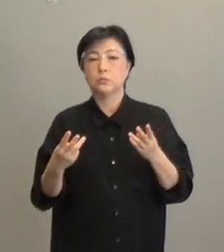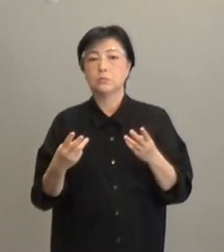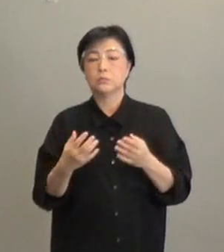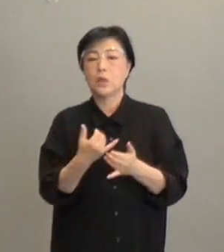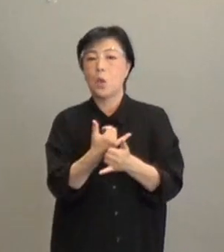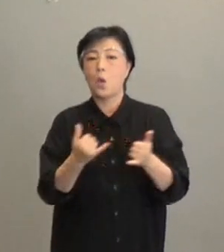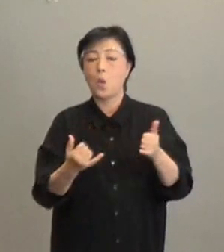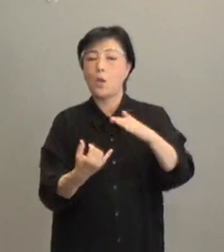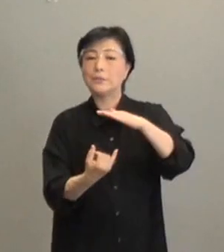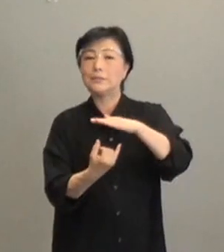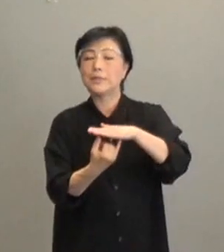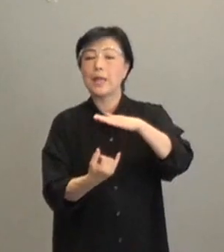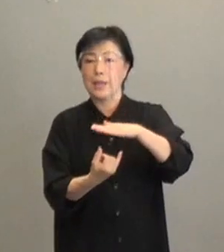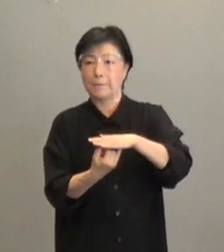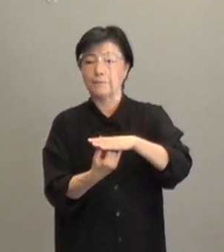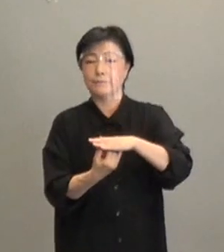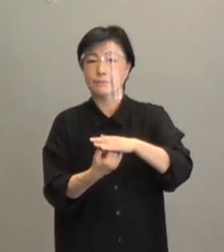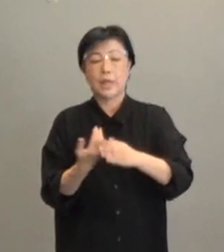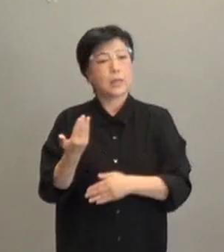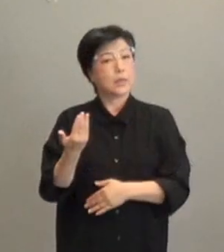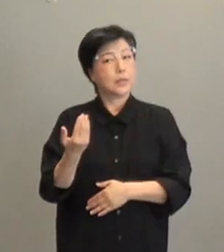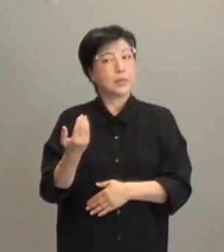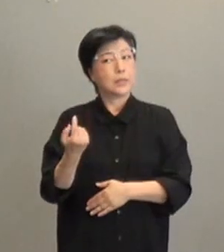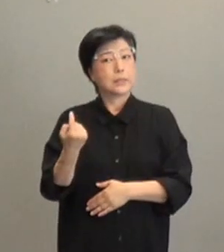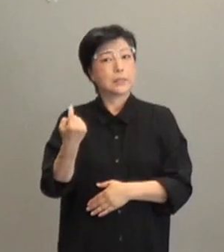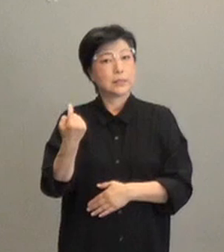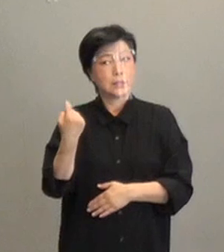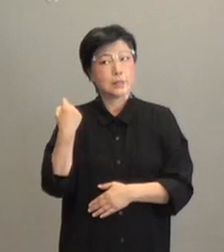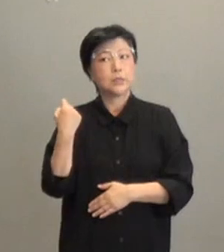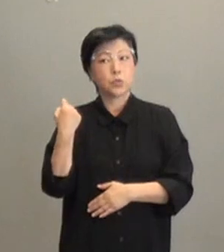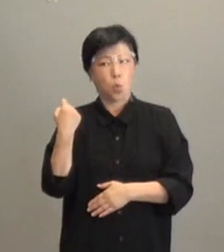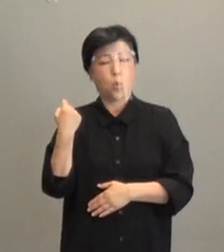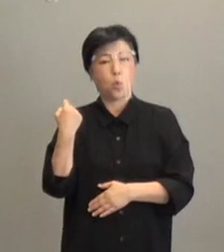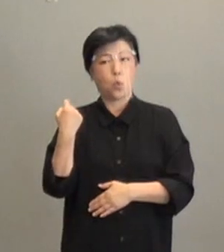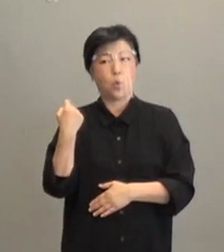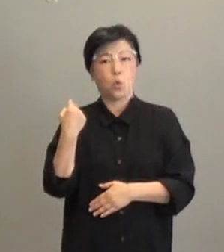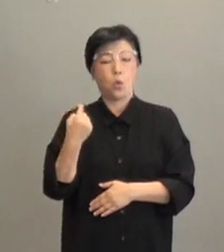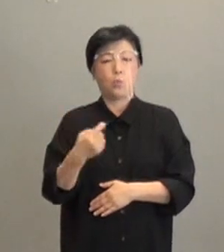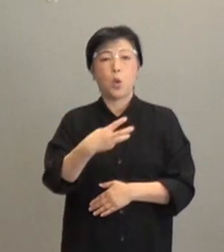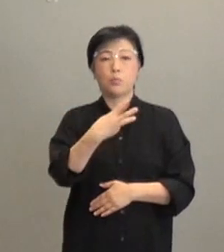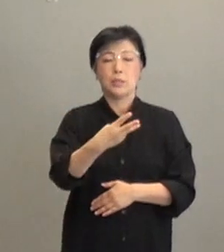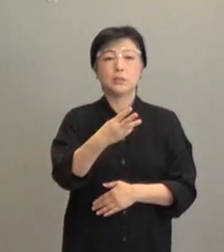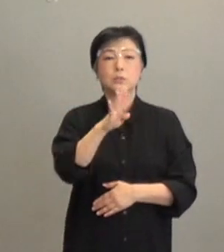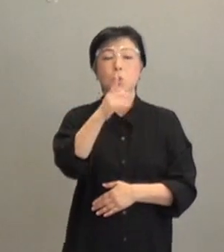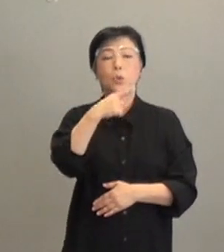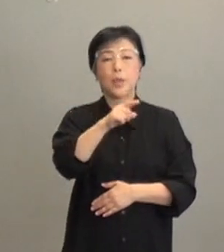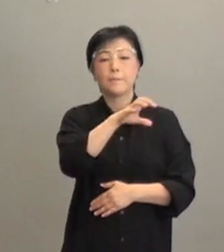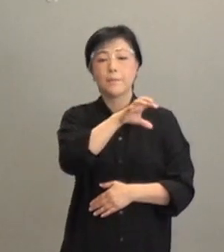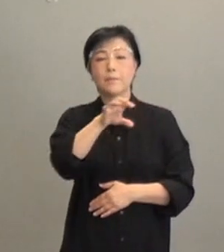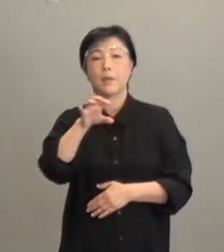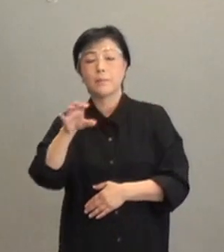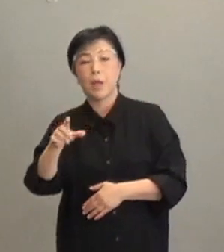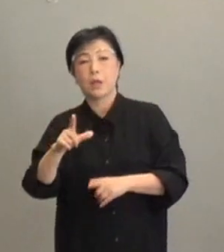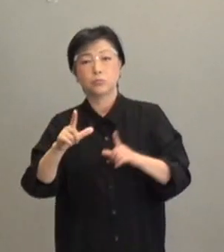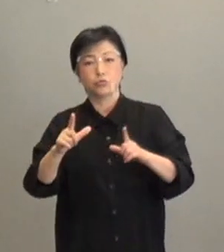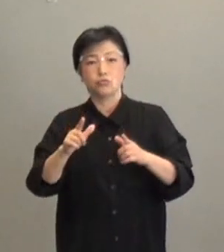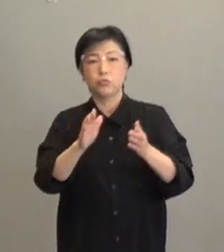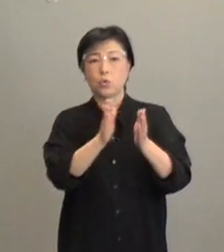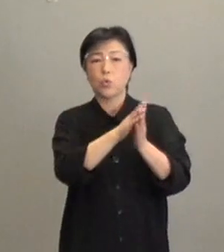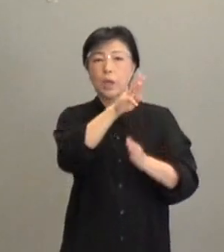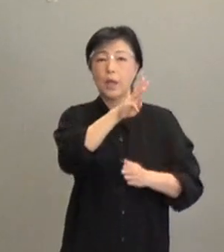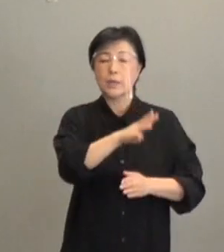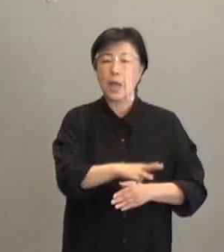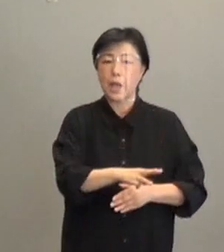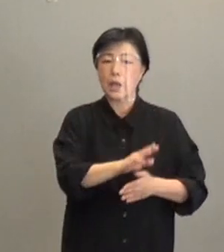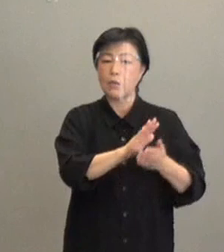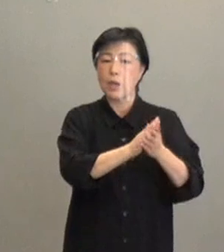伺いたいんですけれども、昨日3県並んでいるのを解除の方針首都圏のを見ると、一応神奈川県は4人以